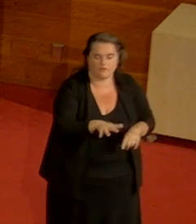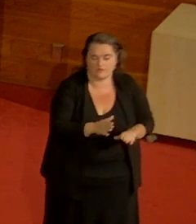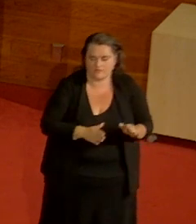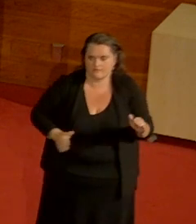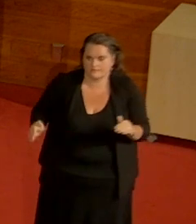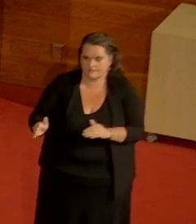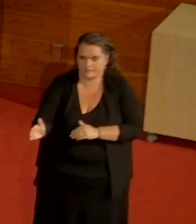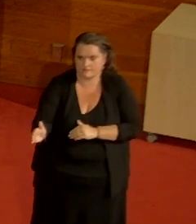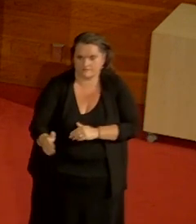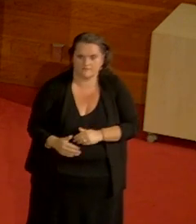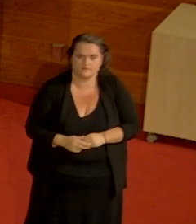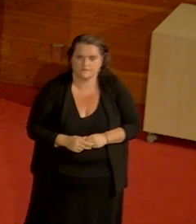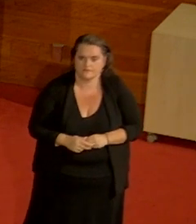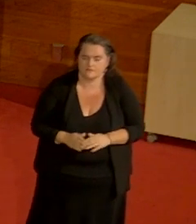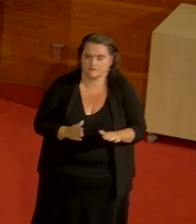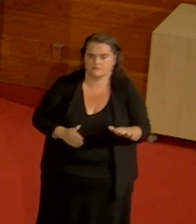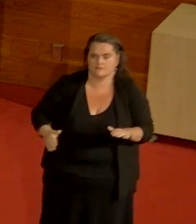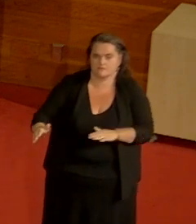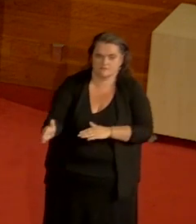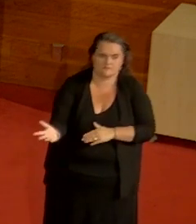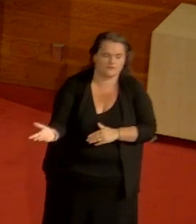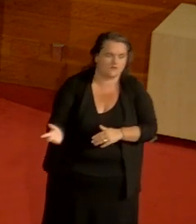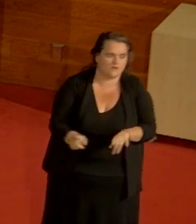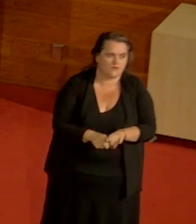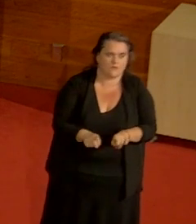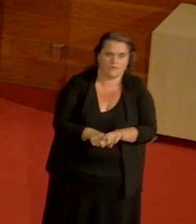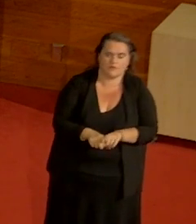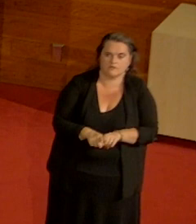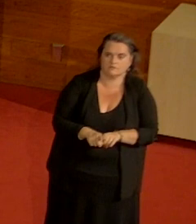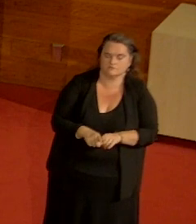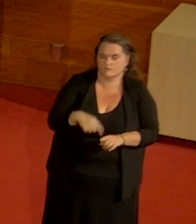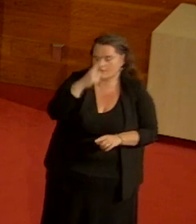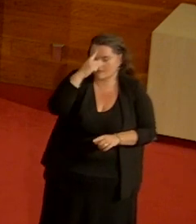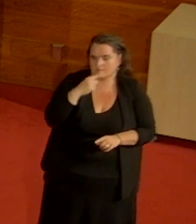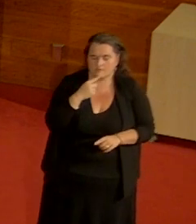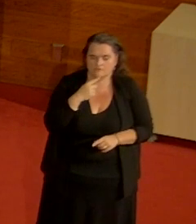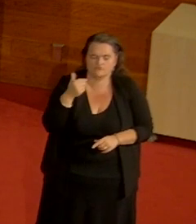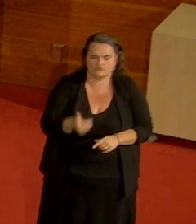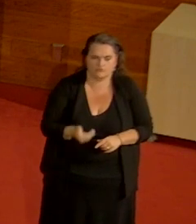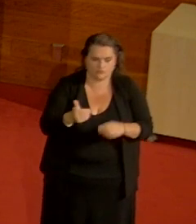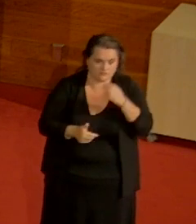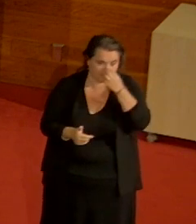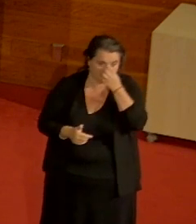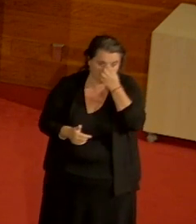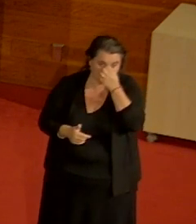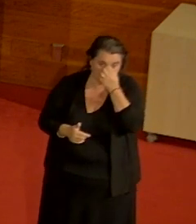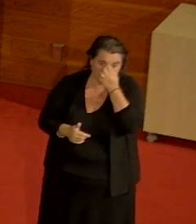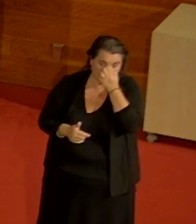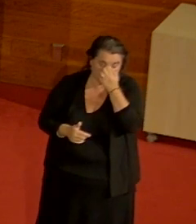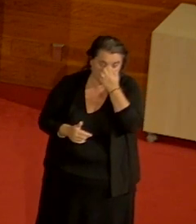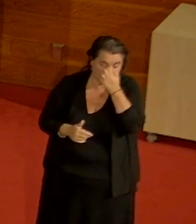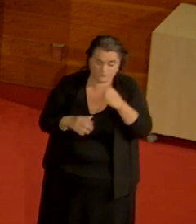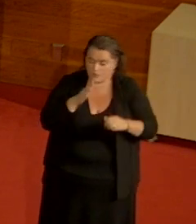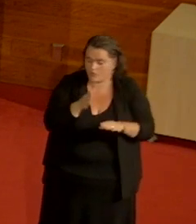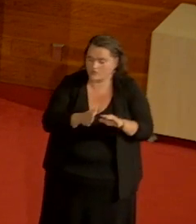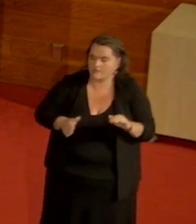desvío es una metáfora pequeñita pero es una metáfora grandiosa porque el desvío es lo que nos permite